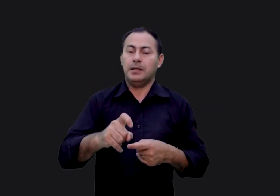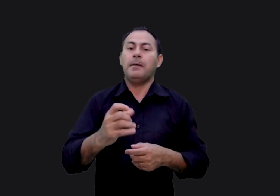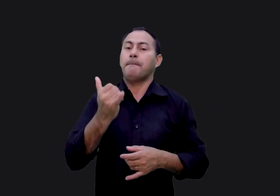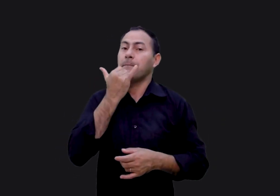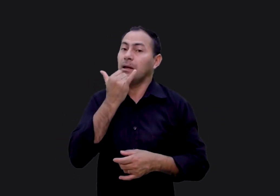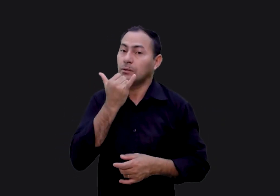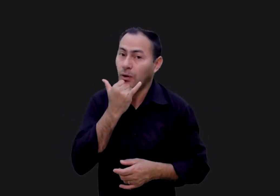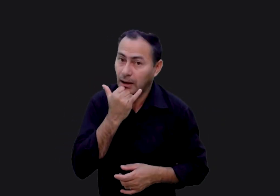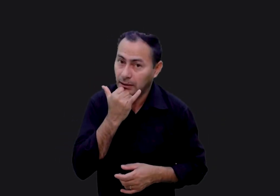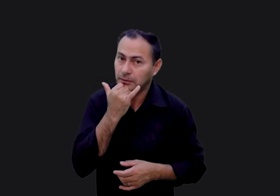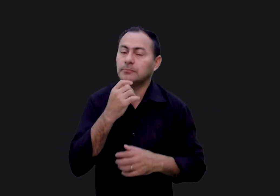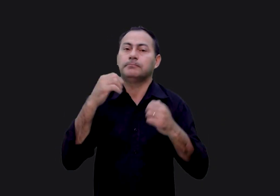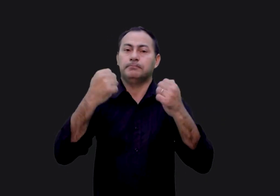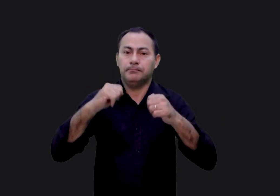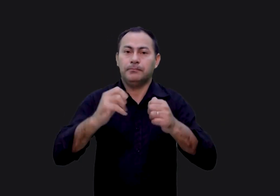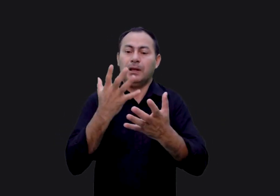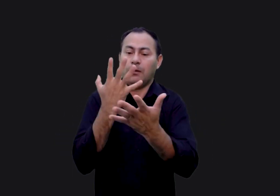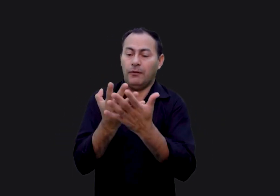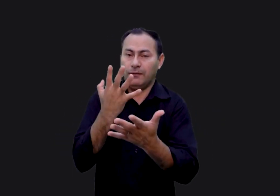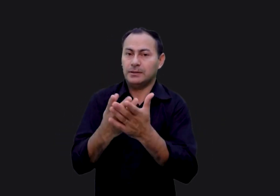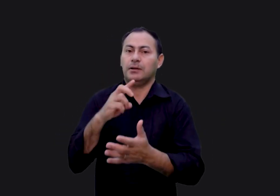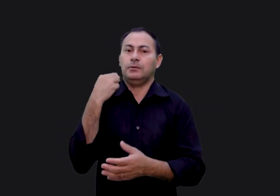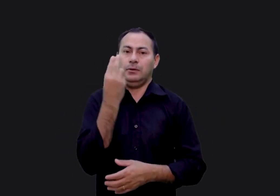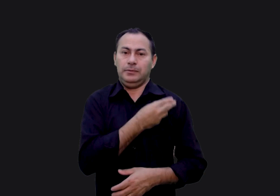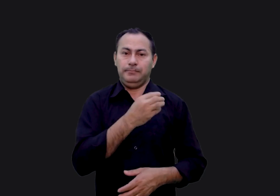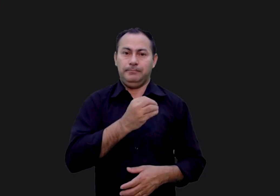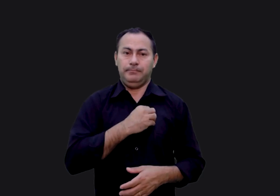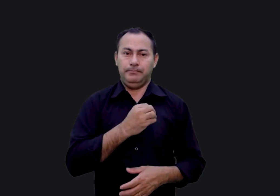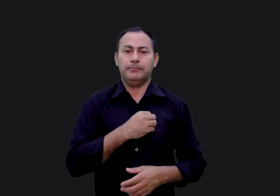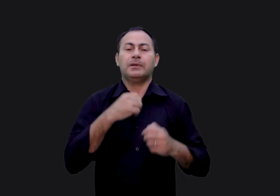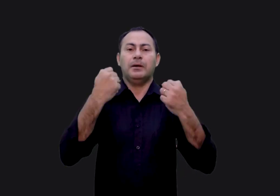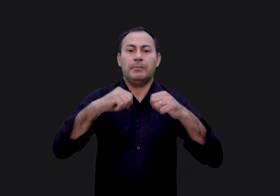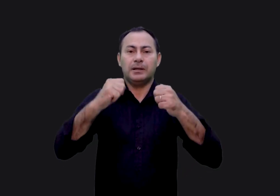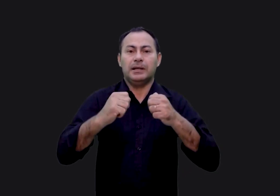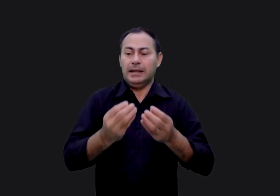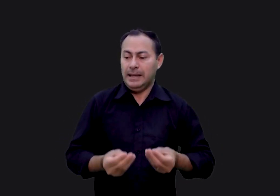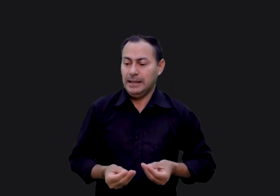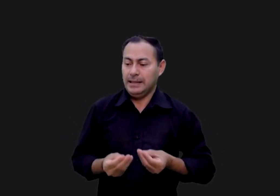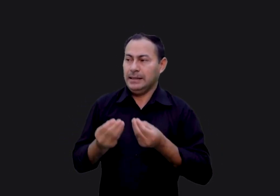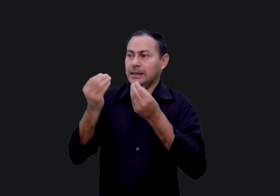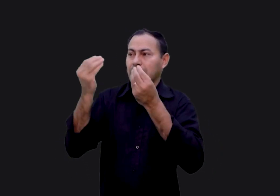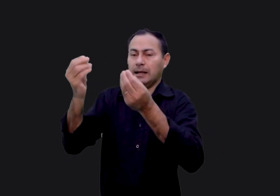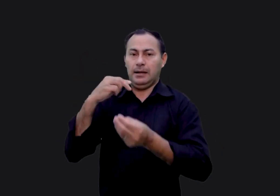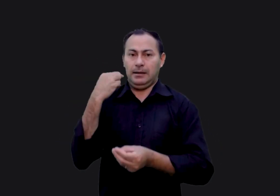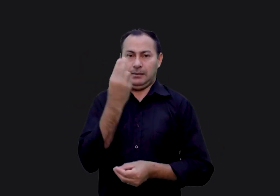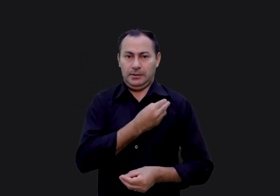sermos perdoados, precisamos confessar nossos pecados. Precisamos entregar